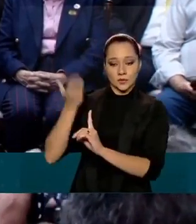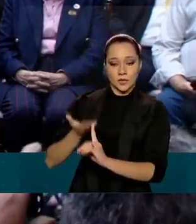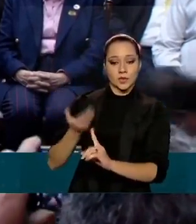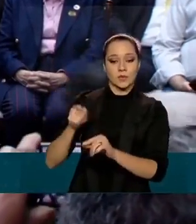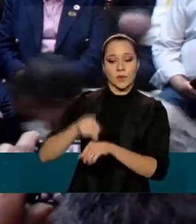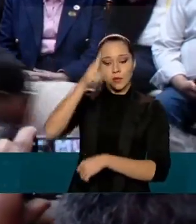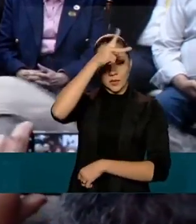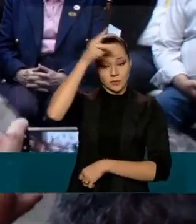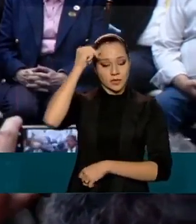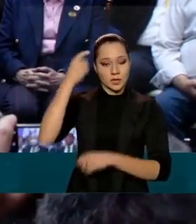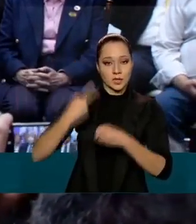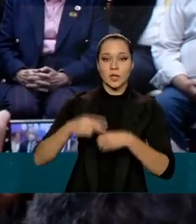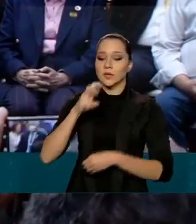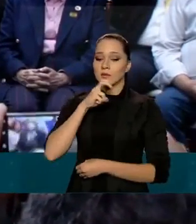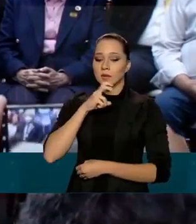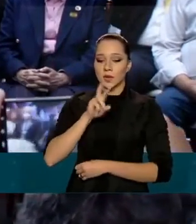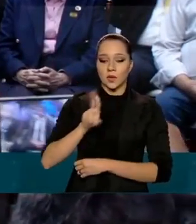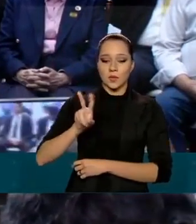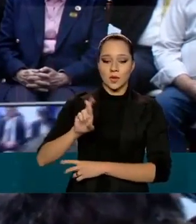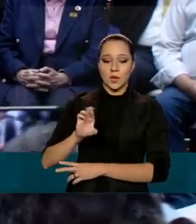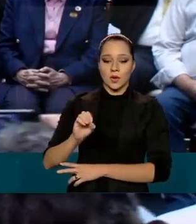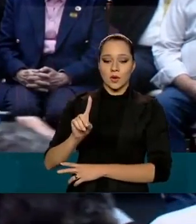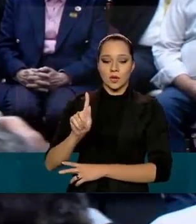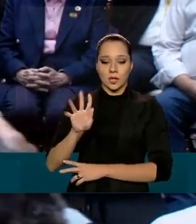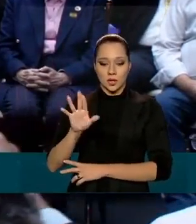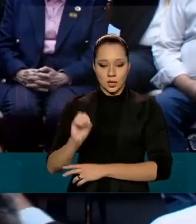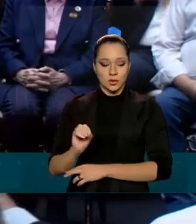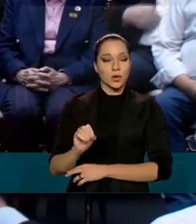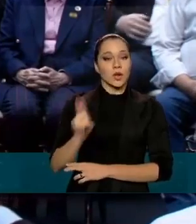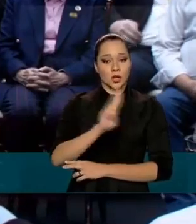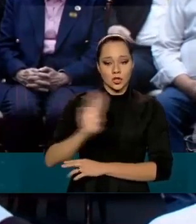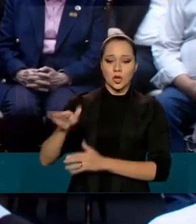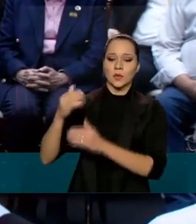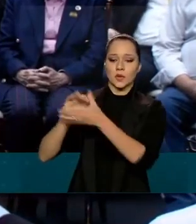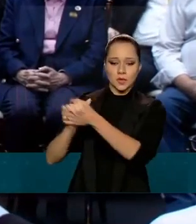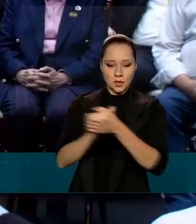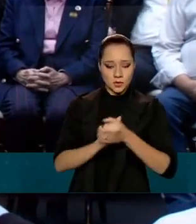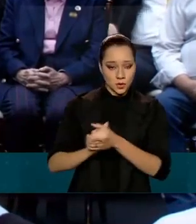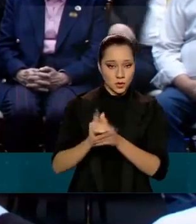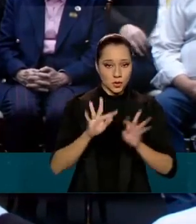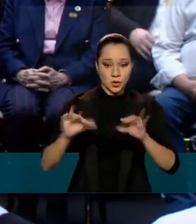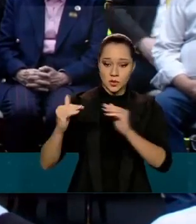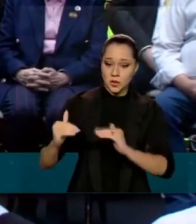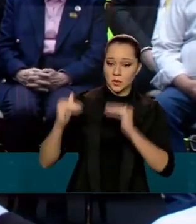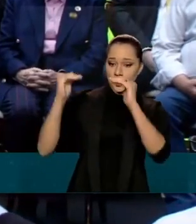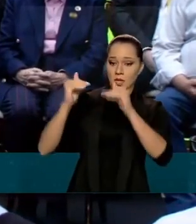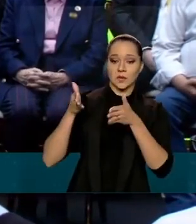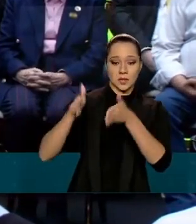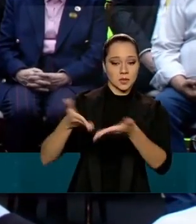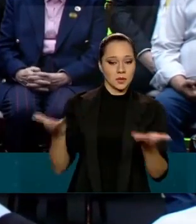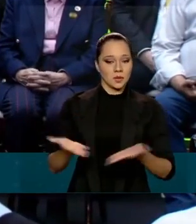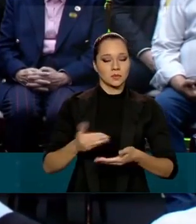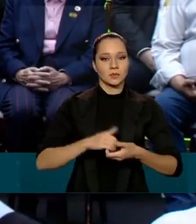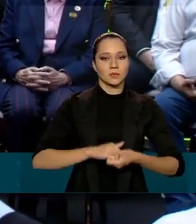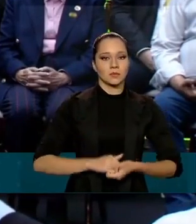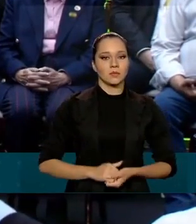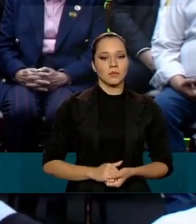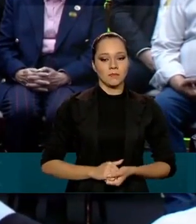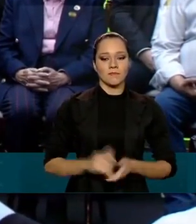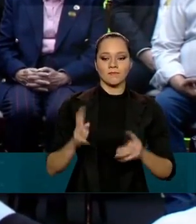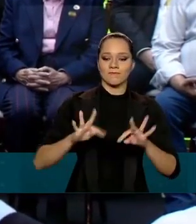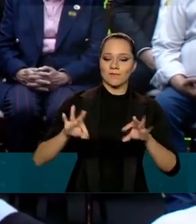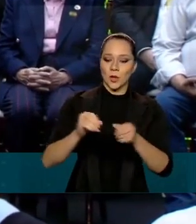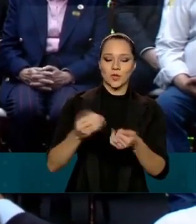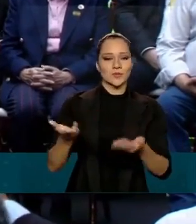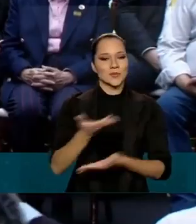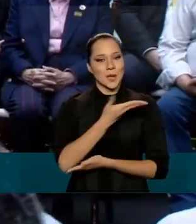senhor prefeito de Sorocaba, Rodrigo Manga, em nome de quem saúdo todas as demais autoridades aqui presentes. Caros